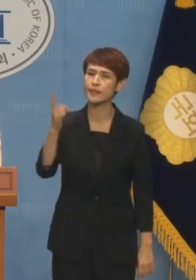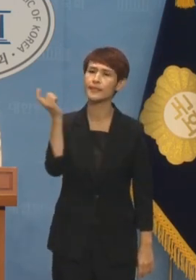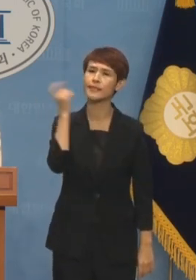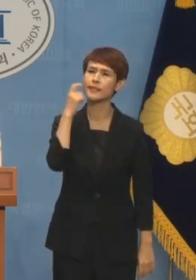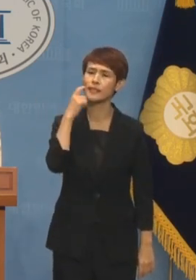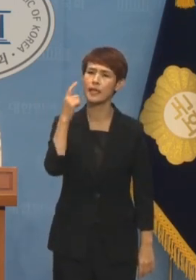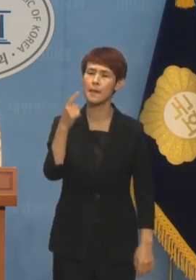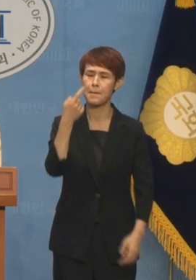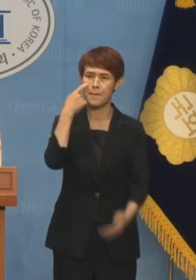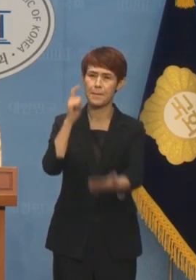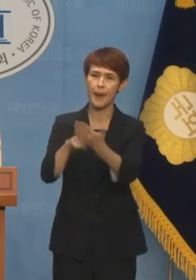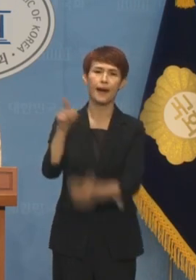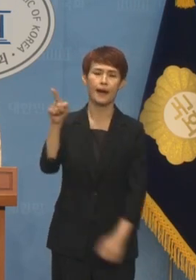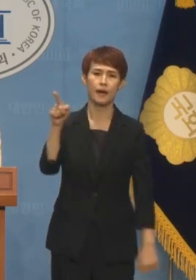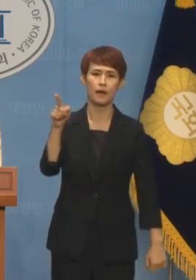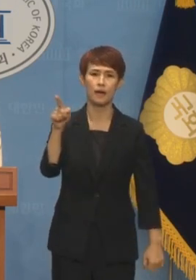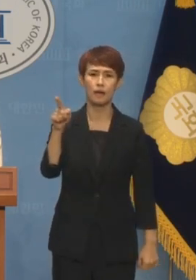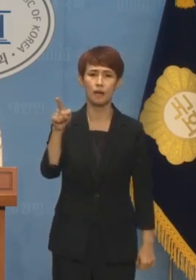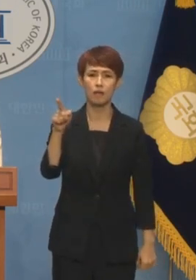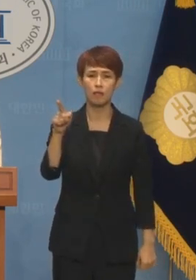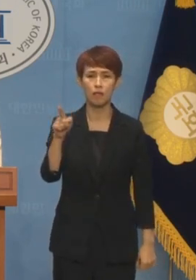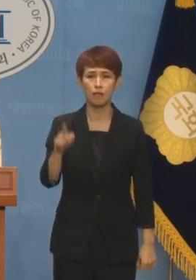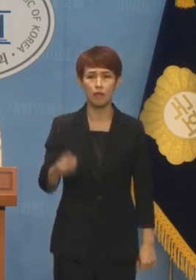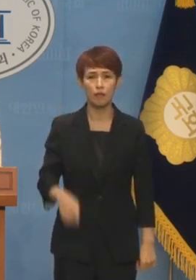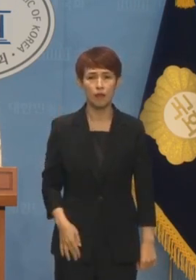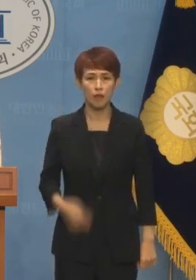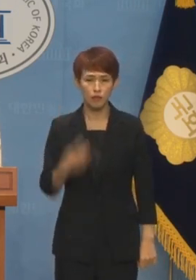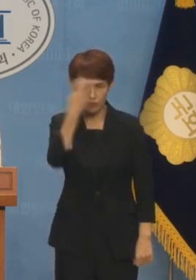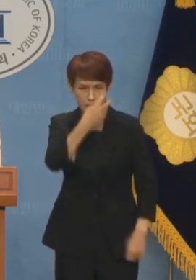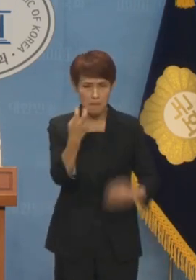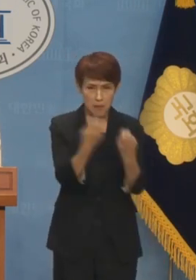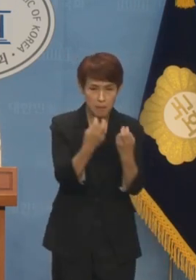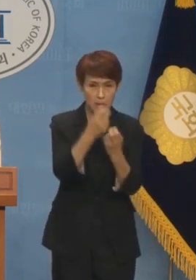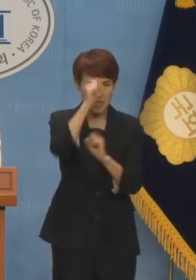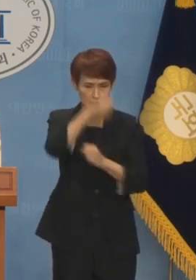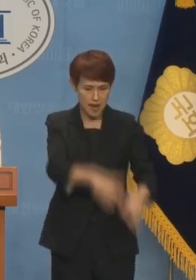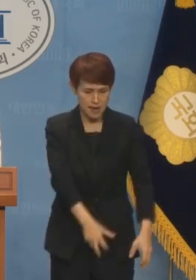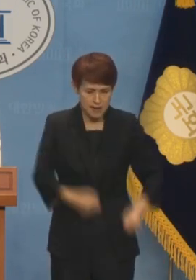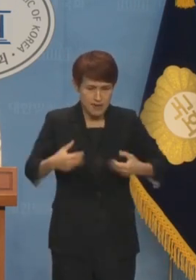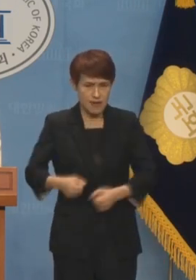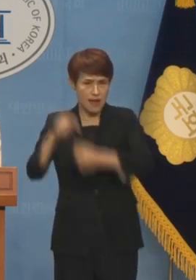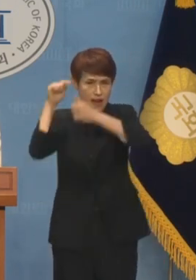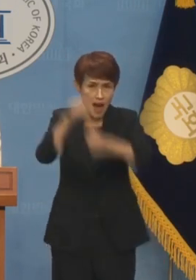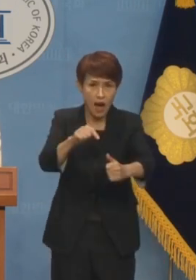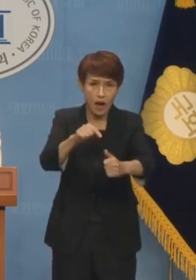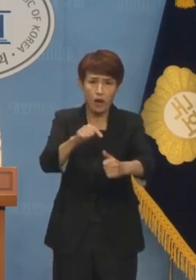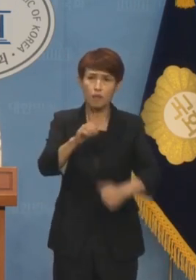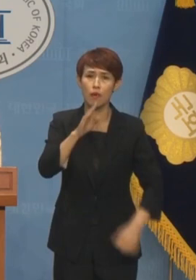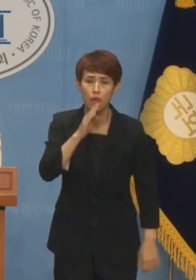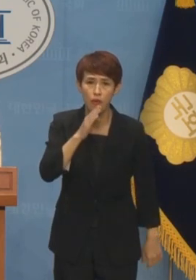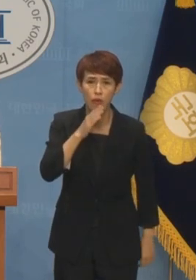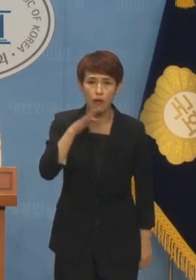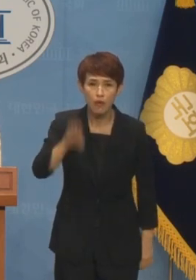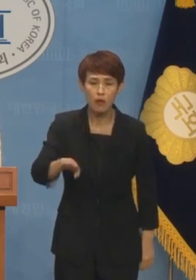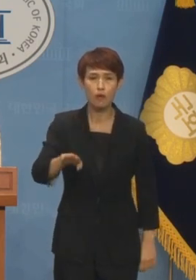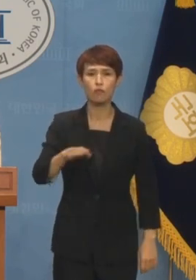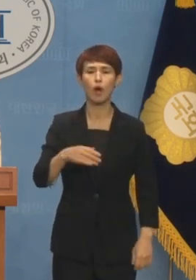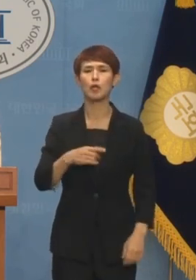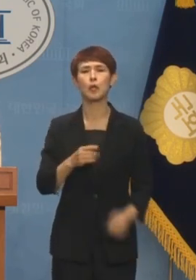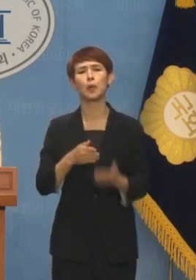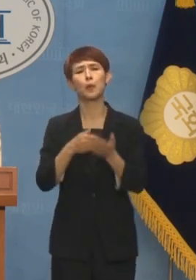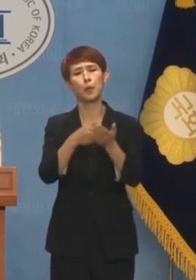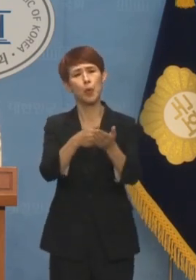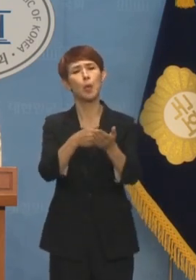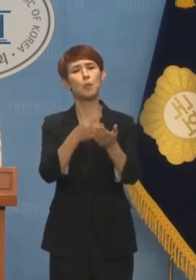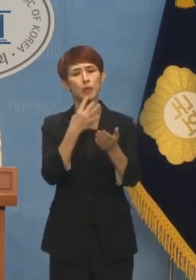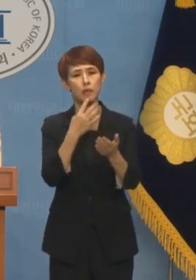또다시 확인되었습니다. 수색 방법, 착용 장비까지 지시하고도 의견 제시라며